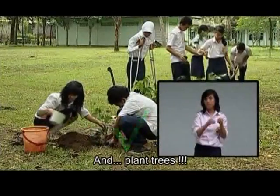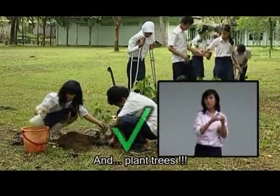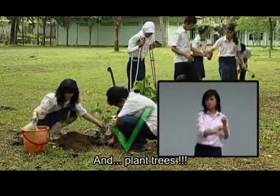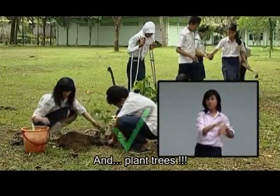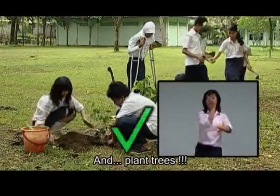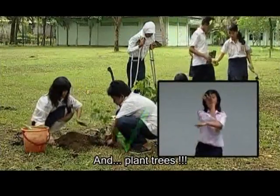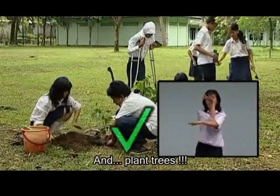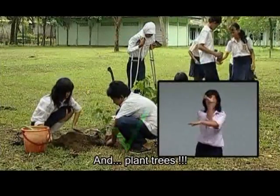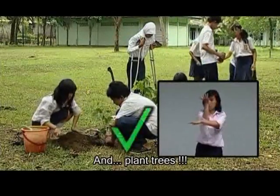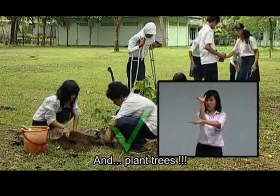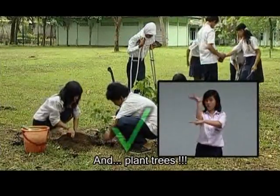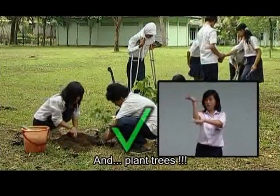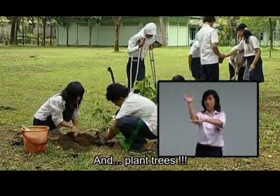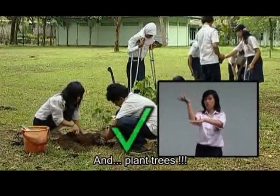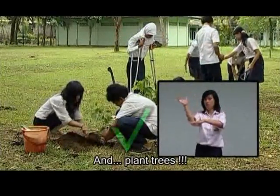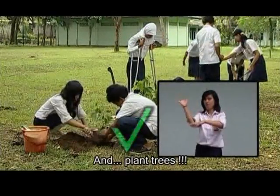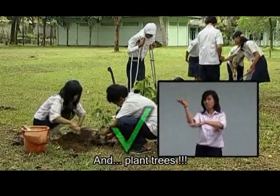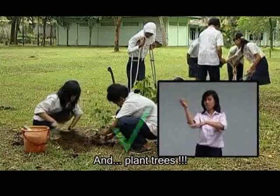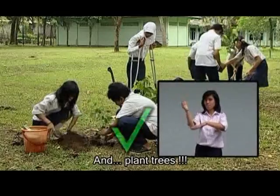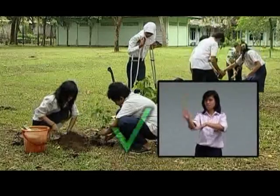Dan tanam pohon.